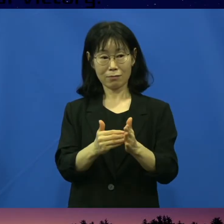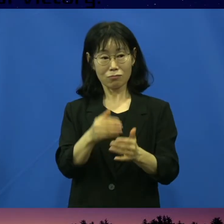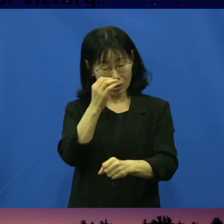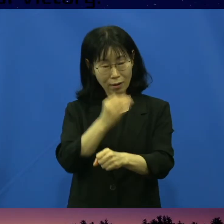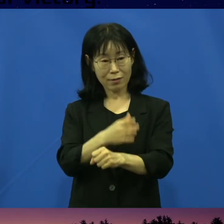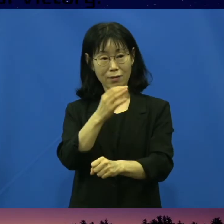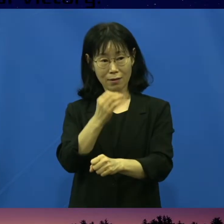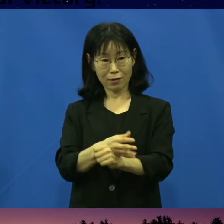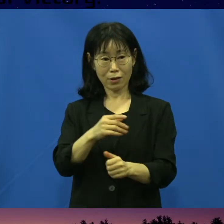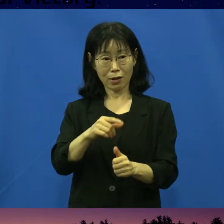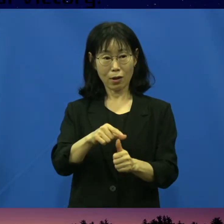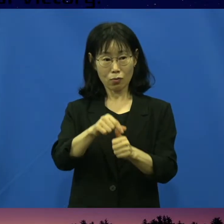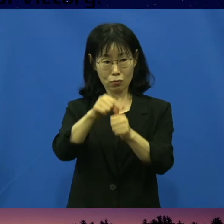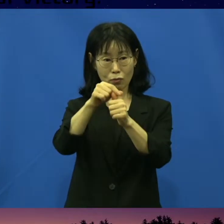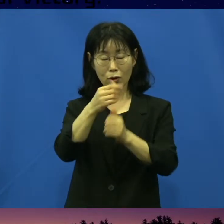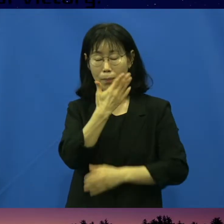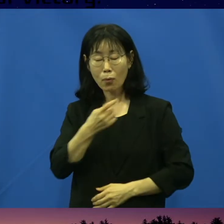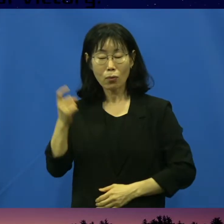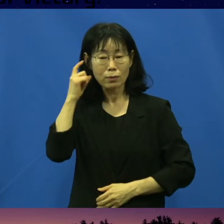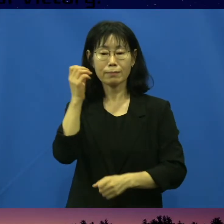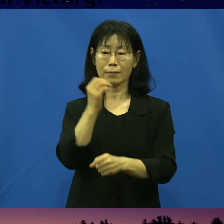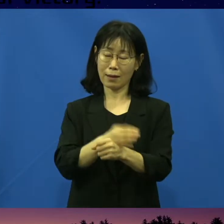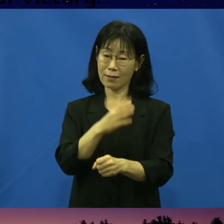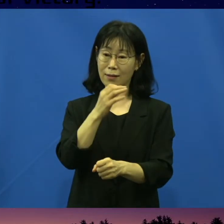법은요, 말씀대로 하는 거예요.